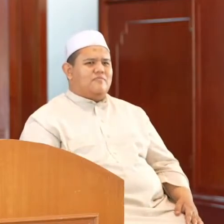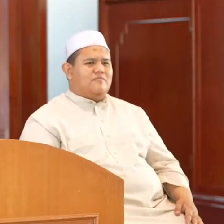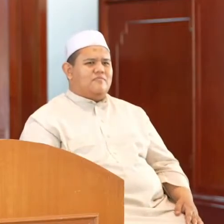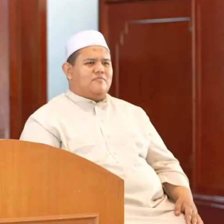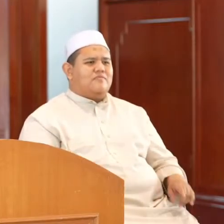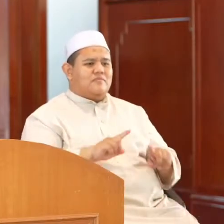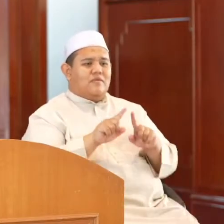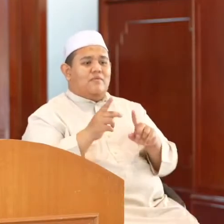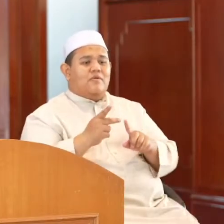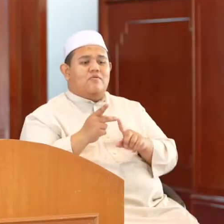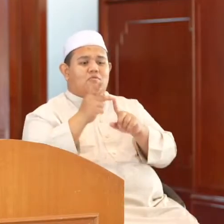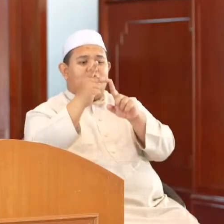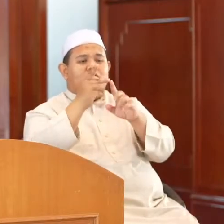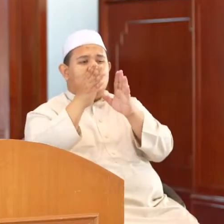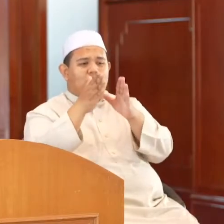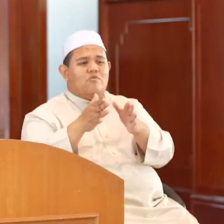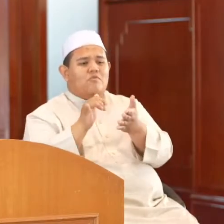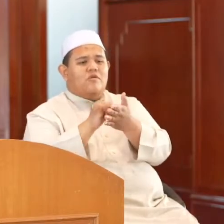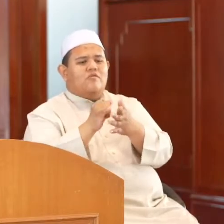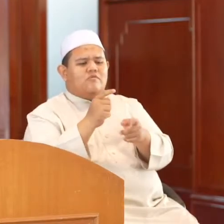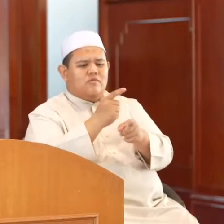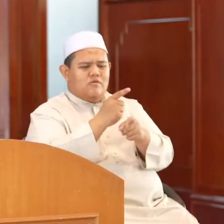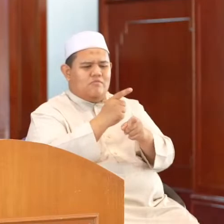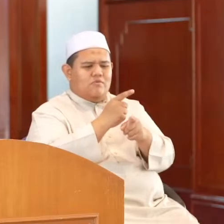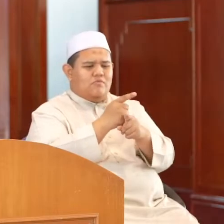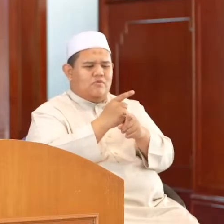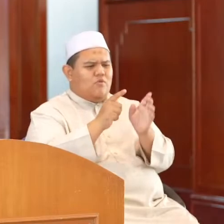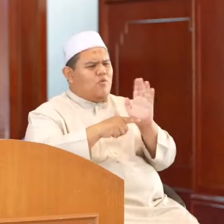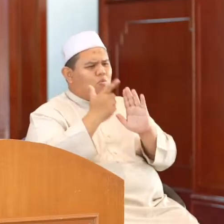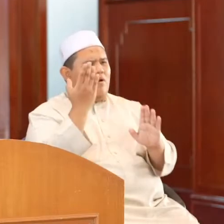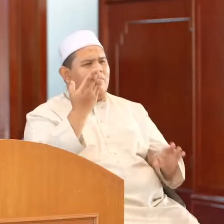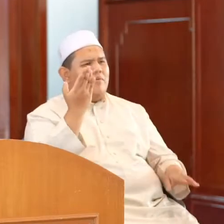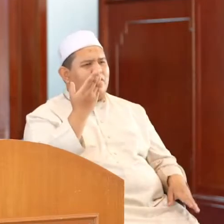Kecuali orang tu memang orang yang benar-benar luar biasa.